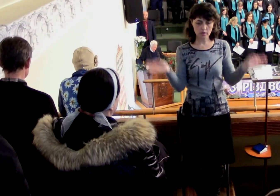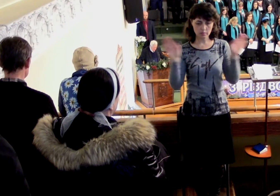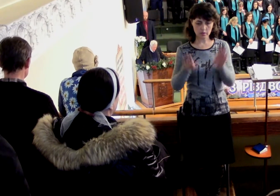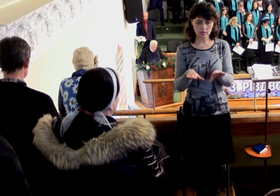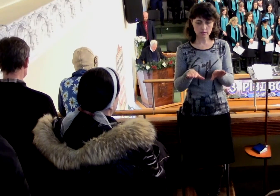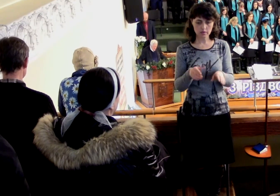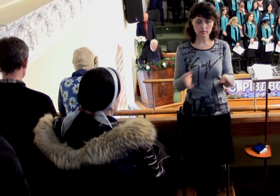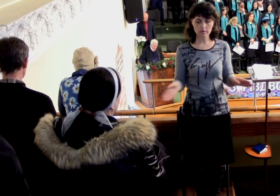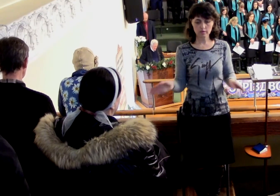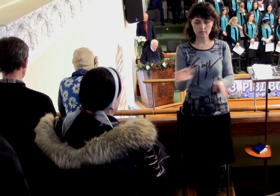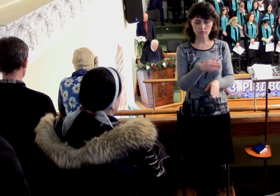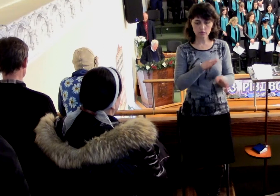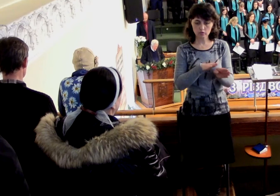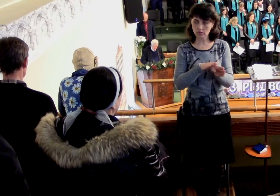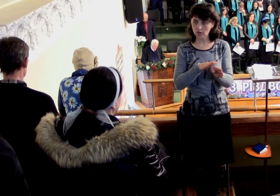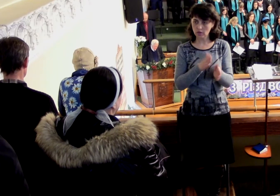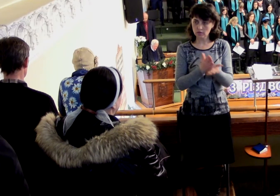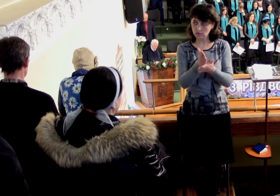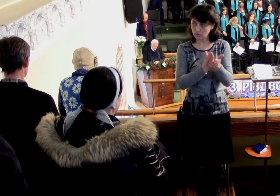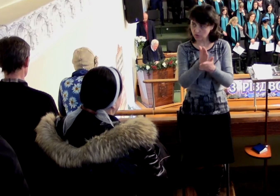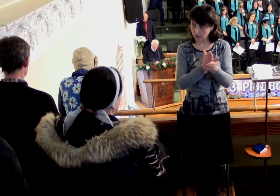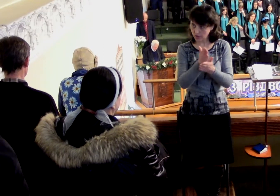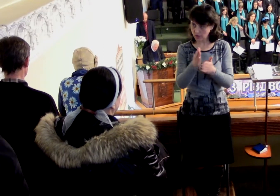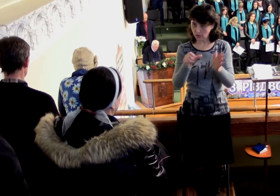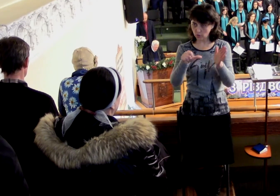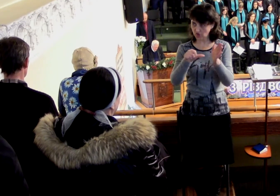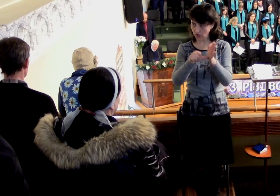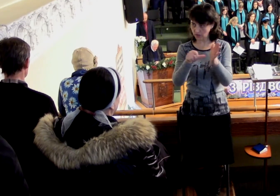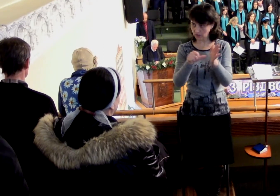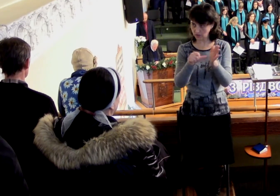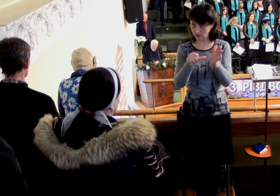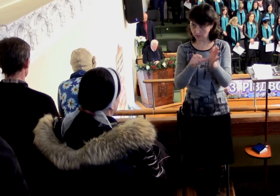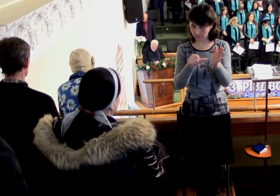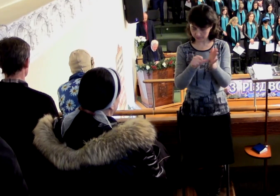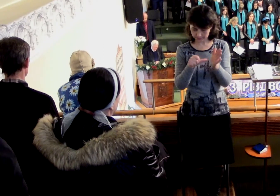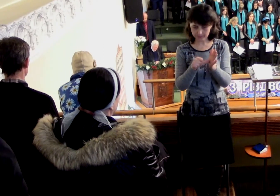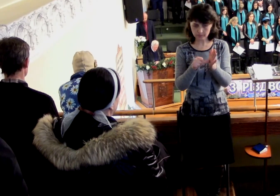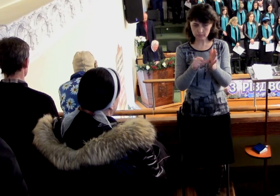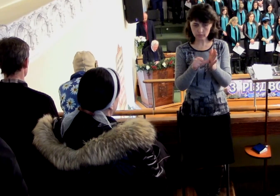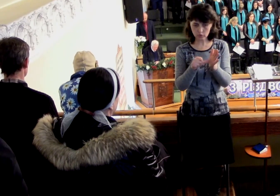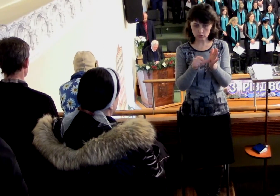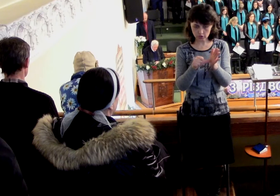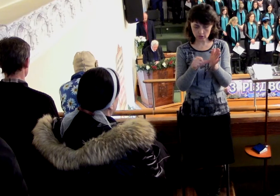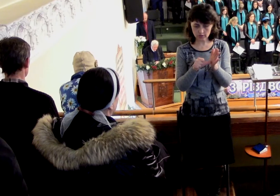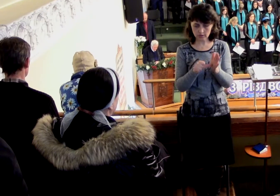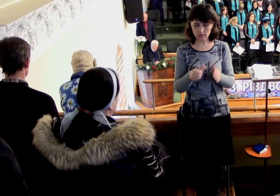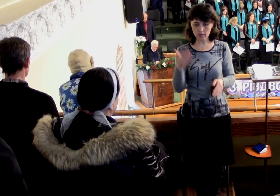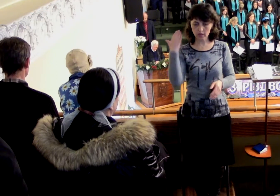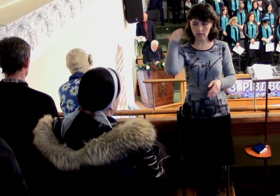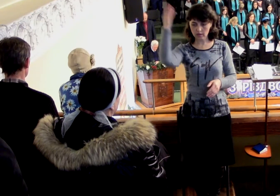Благослови все служение, всякое участие и особенно наши молитвы. Ты знаешь тех, кто